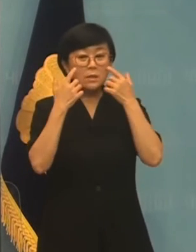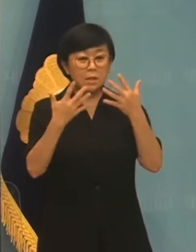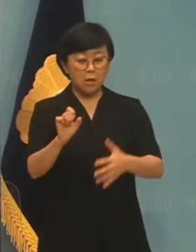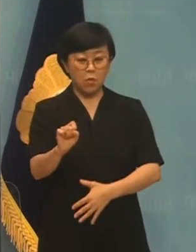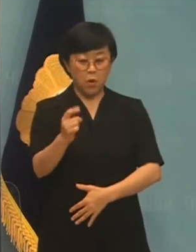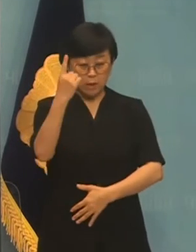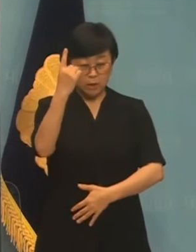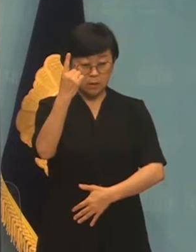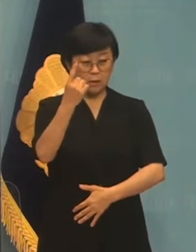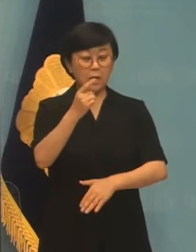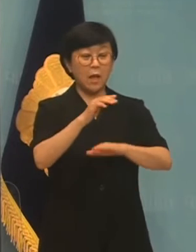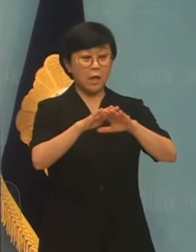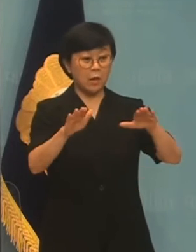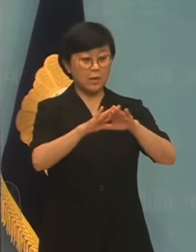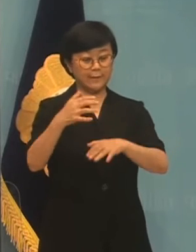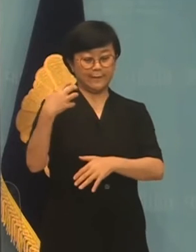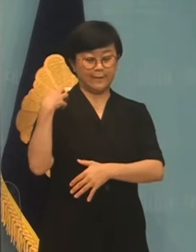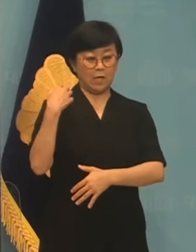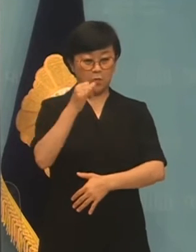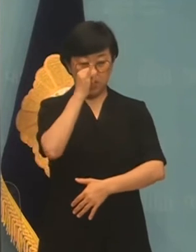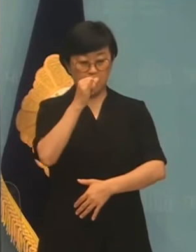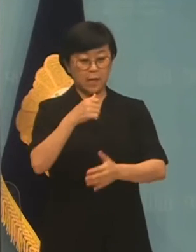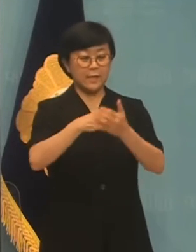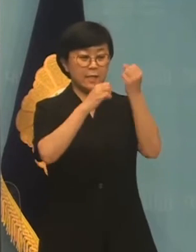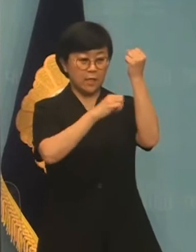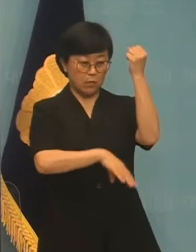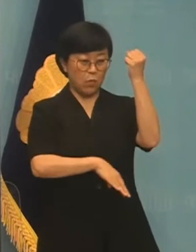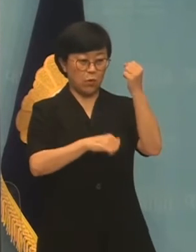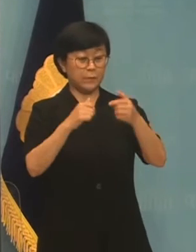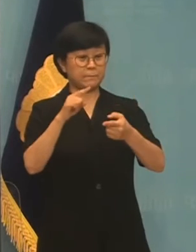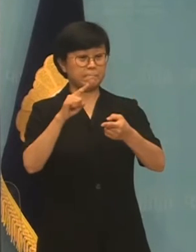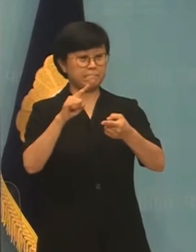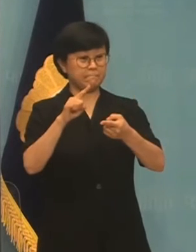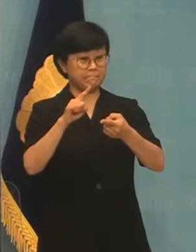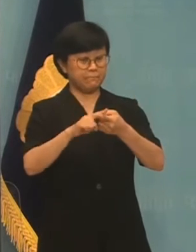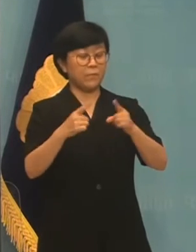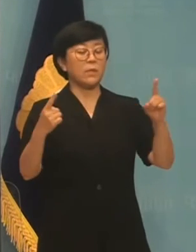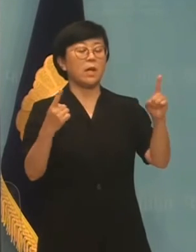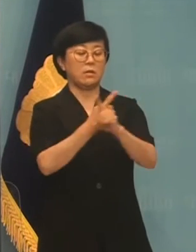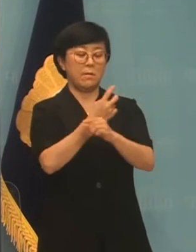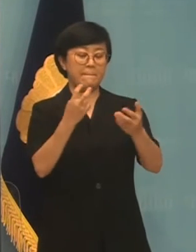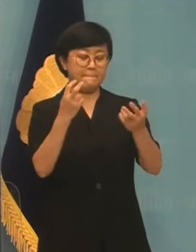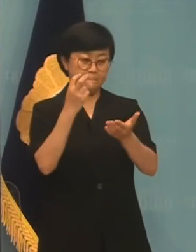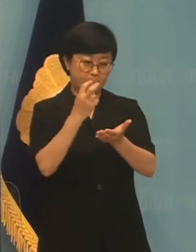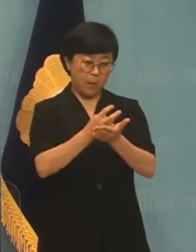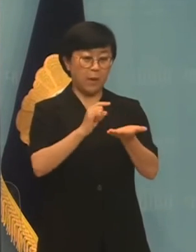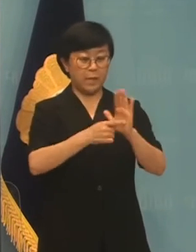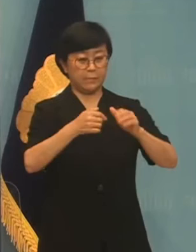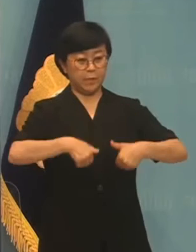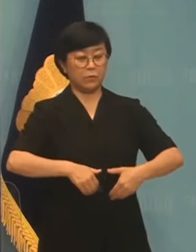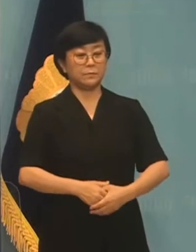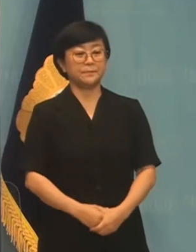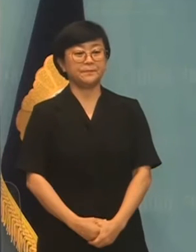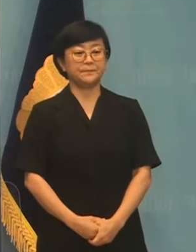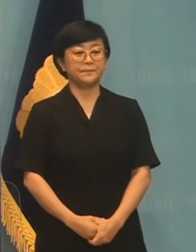원인 진단과 책임있게 근본적 개선 방안을 내놓아야 할